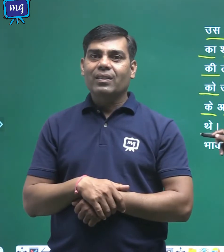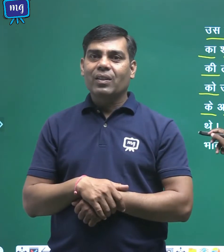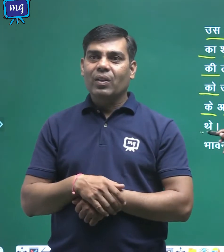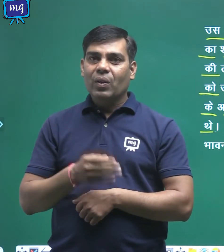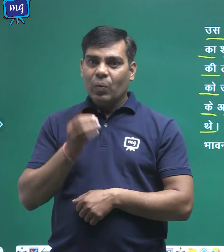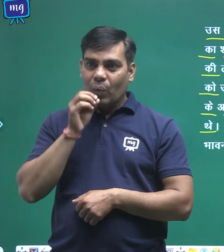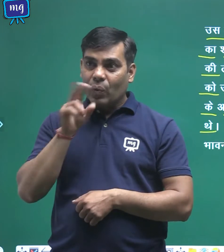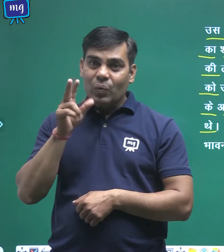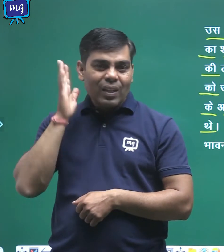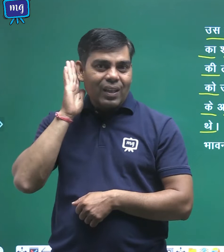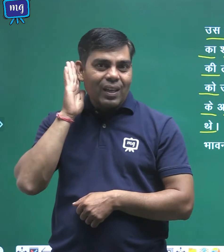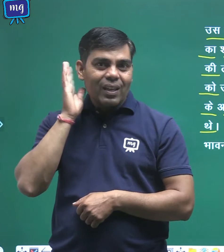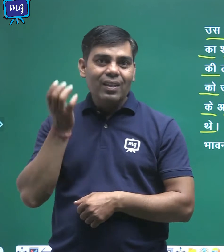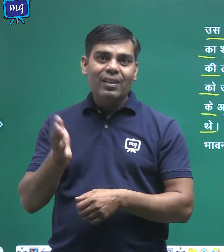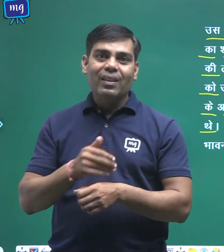सुनाते थे।